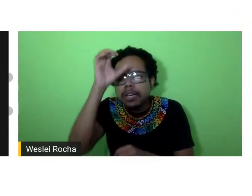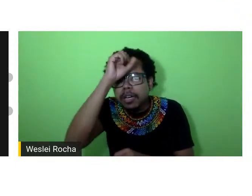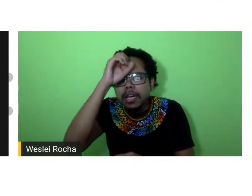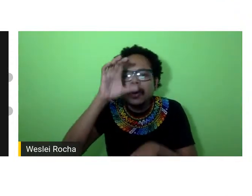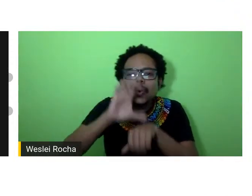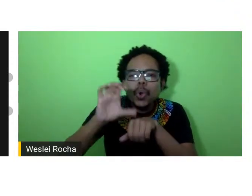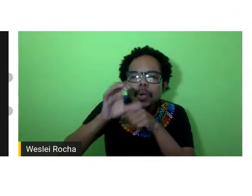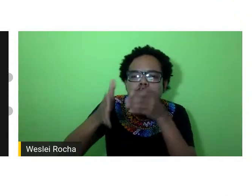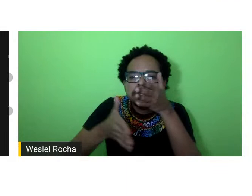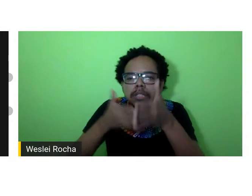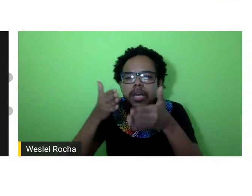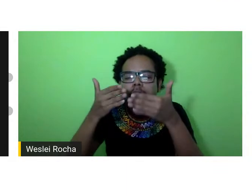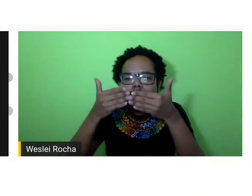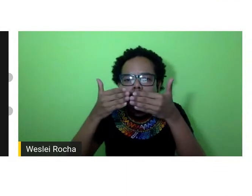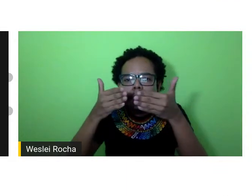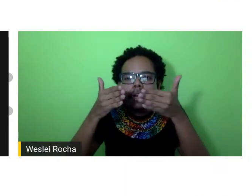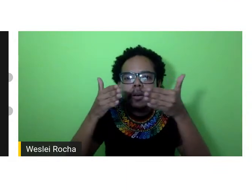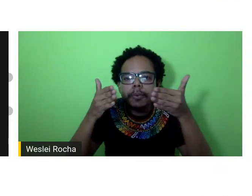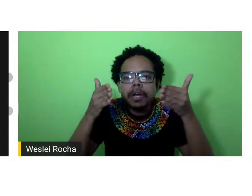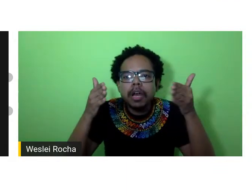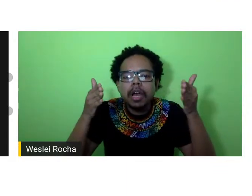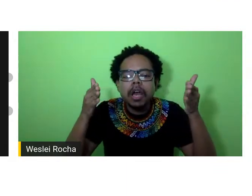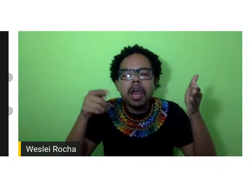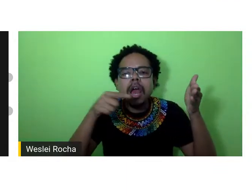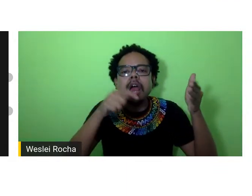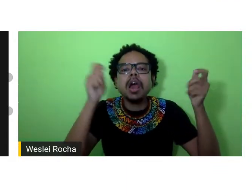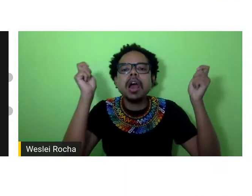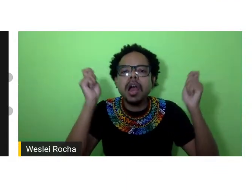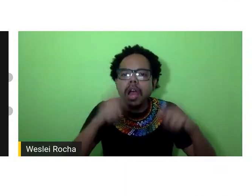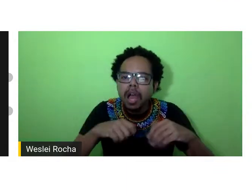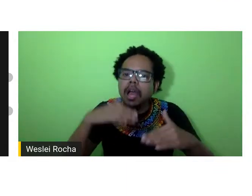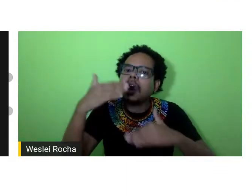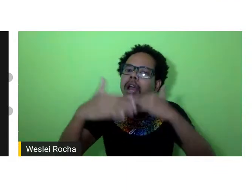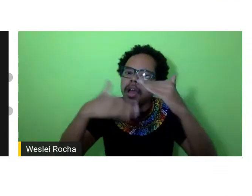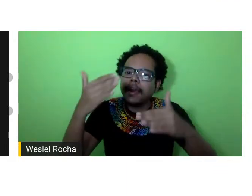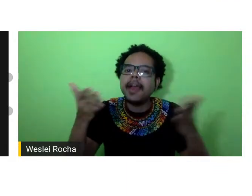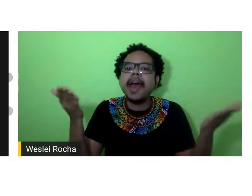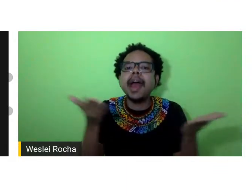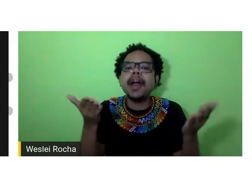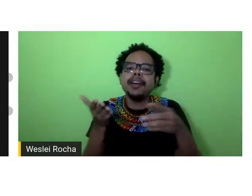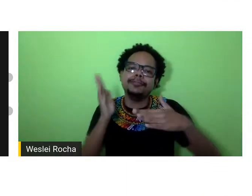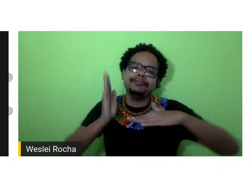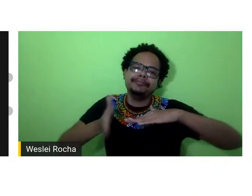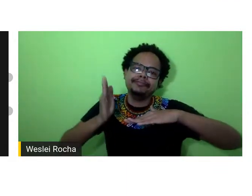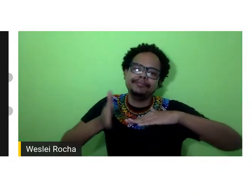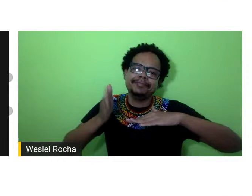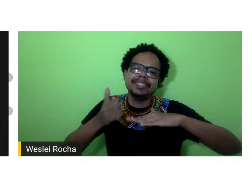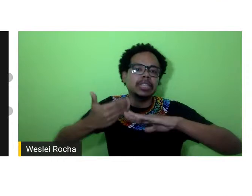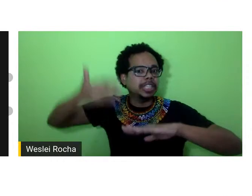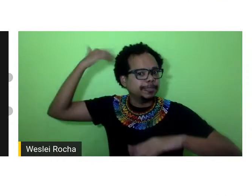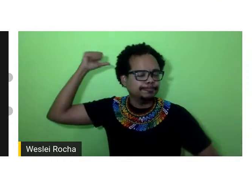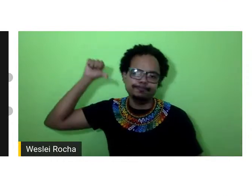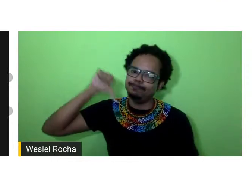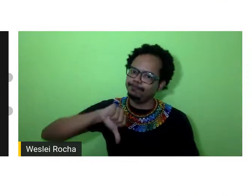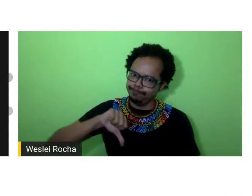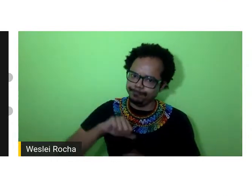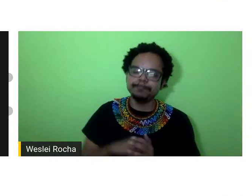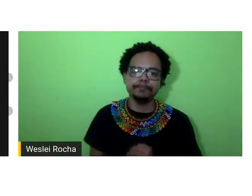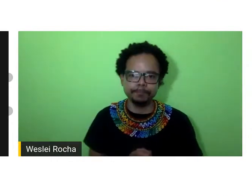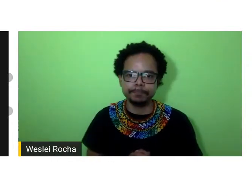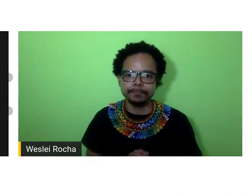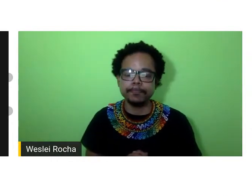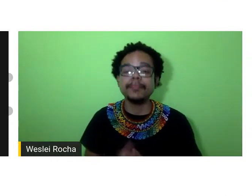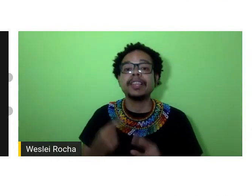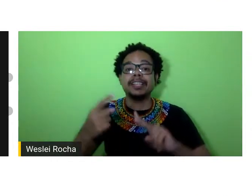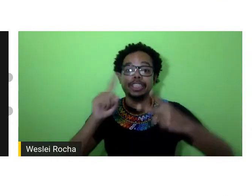muitos anos atrás que foram criadas justamente por terem essas pessoas é que falavam no lugar dessa